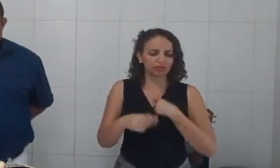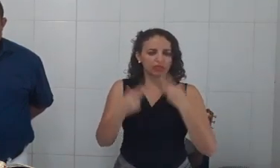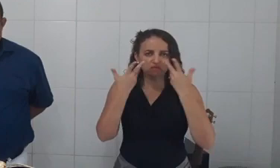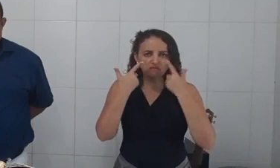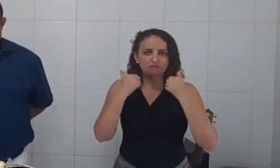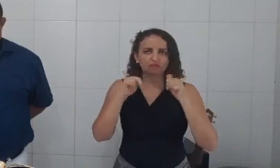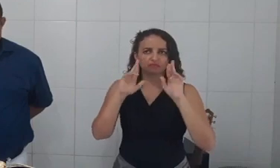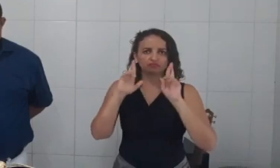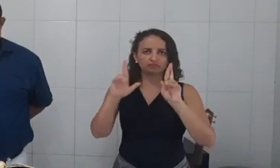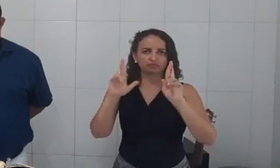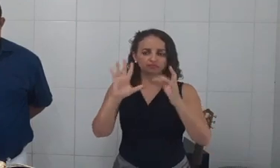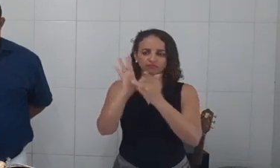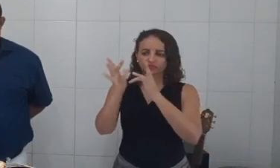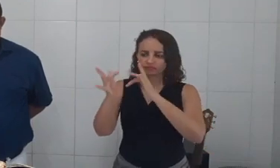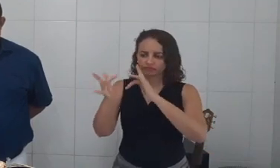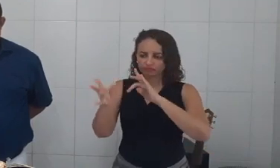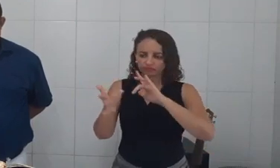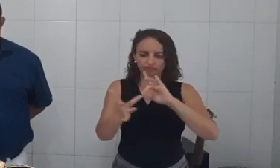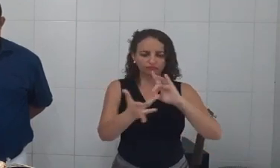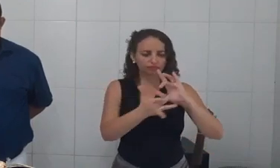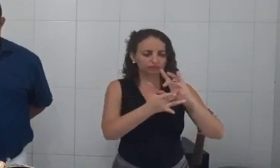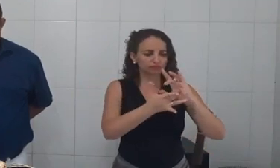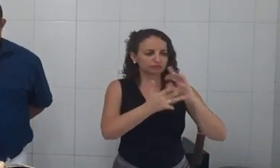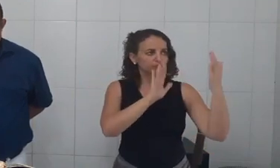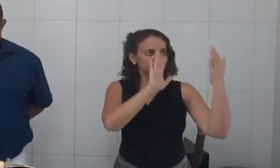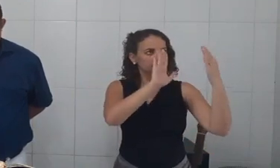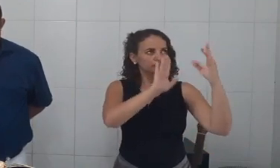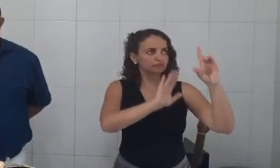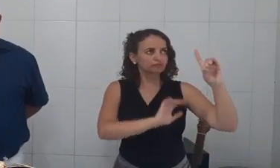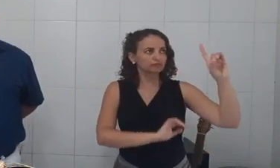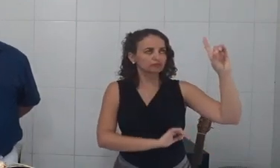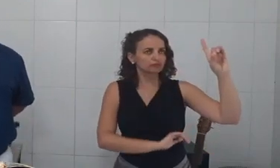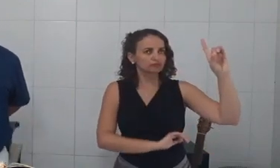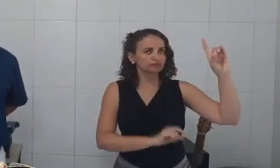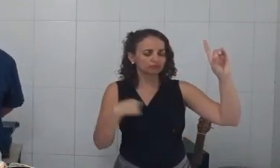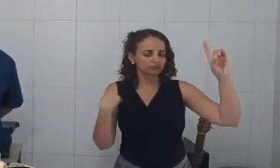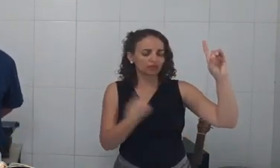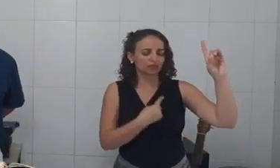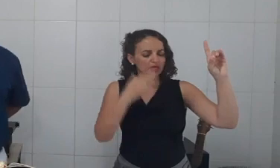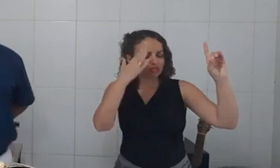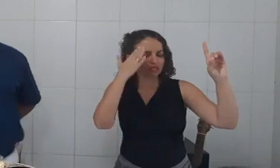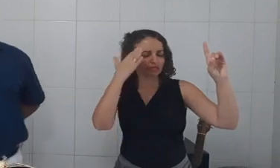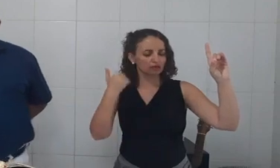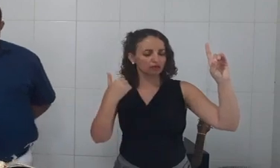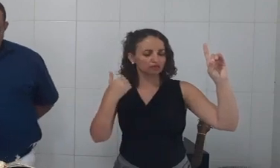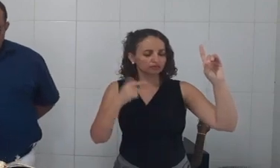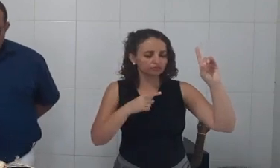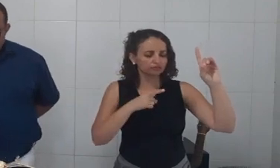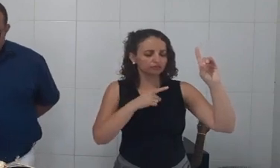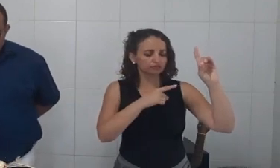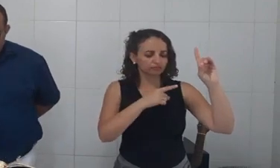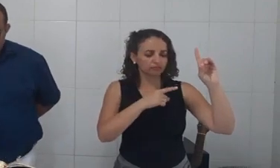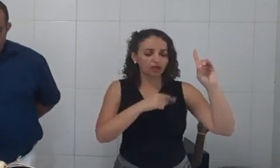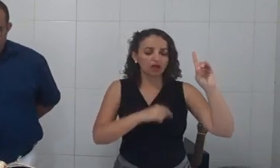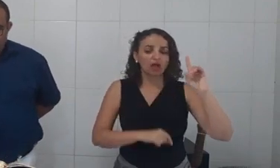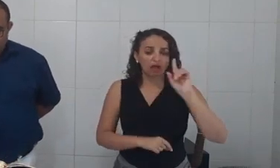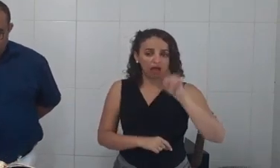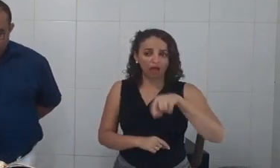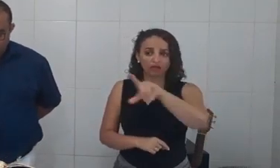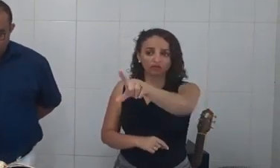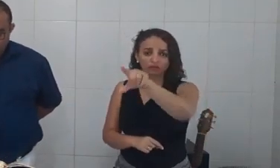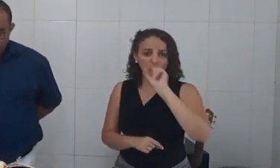em nosso Senhor Jesus Cristo diante de nosso Deus. Sabendo, amados irmãos, que a vossa eleição